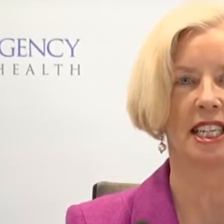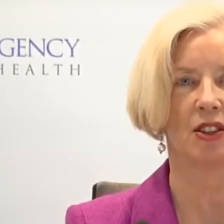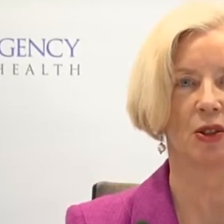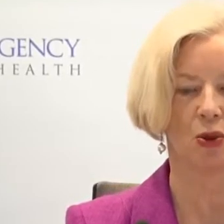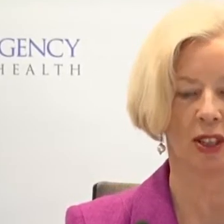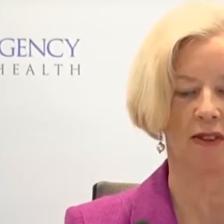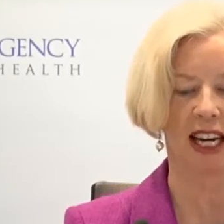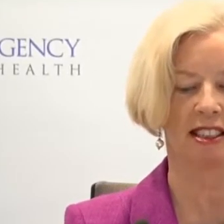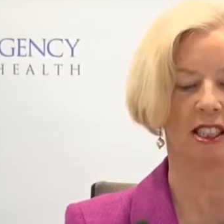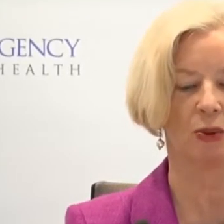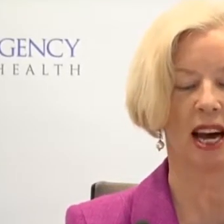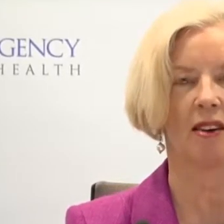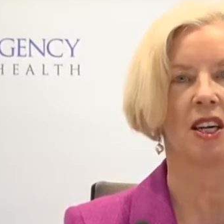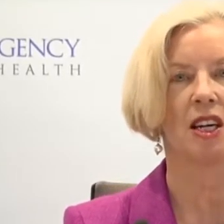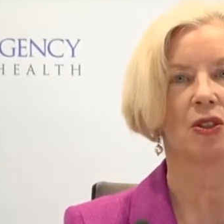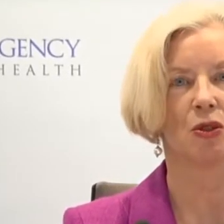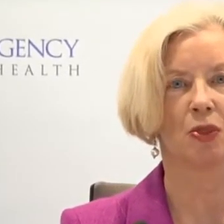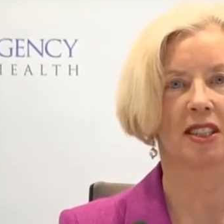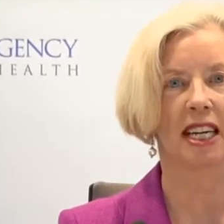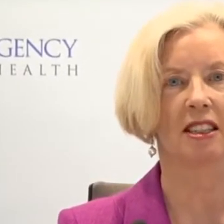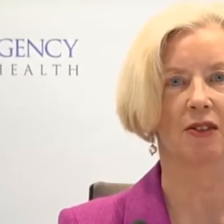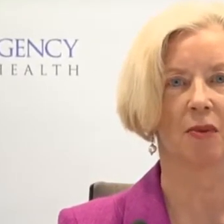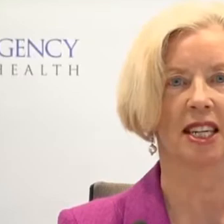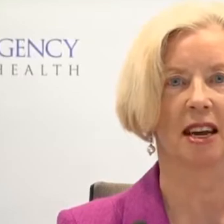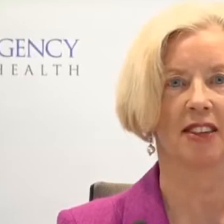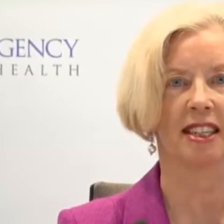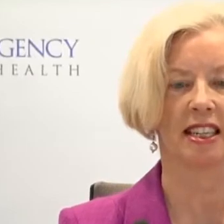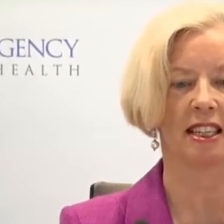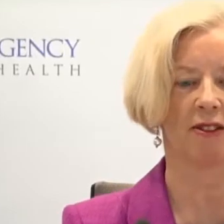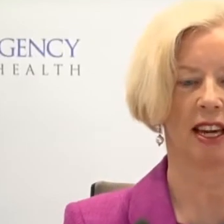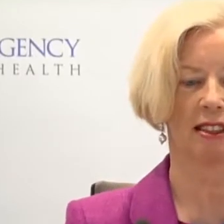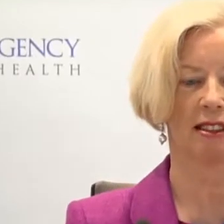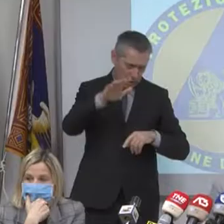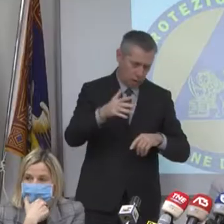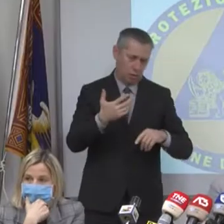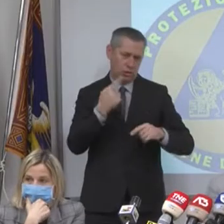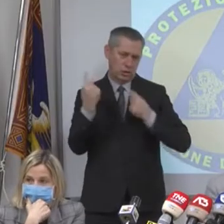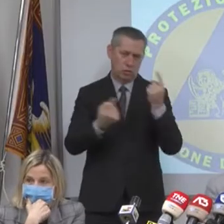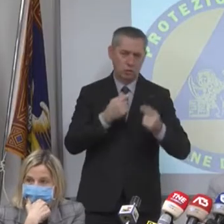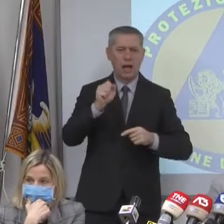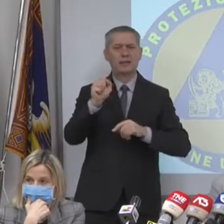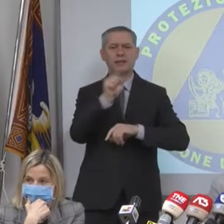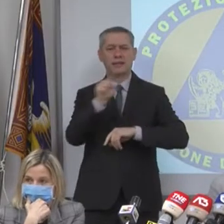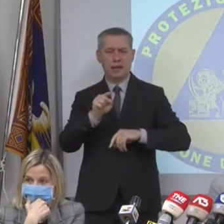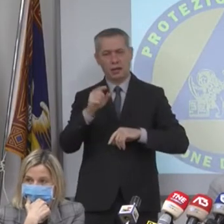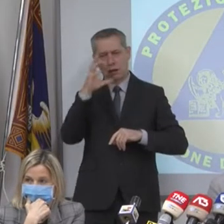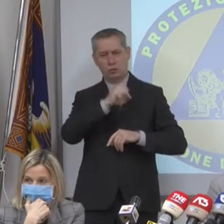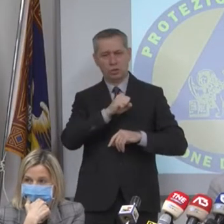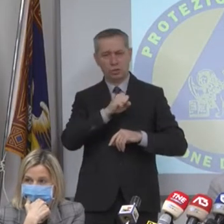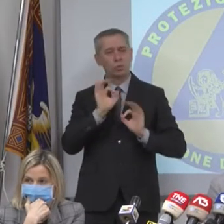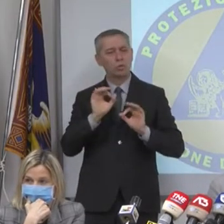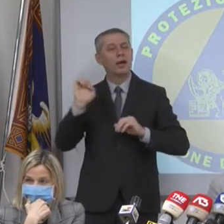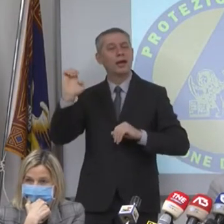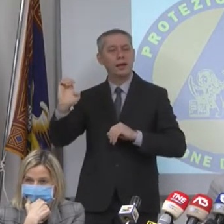decisione agli Stati membri, raccomandando, non obbligando, la somministrazione agli over 60. Abbiamo capito che EMA, come